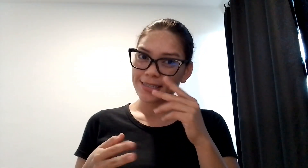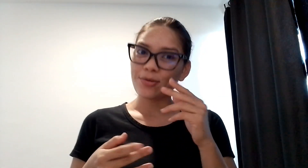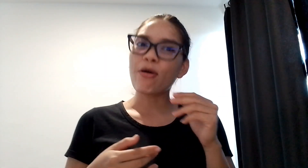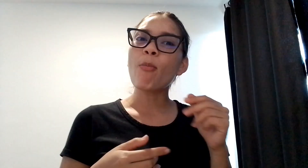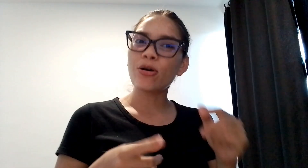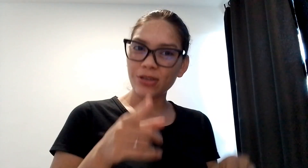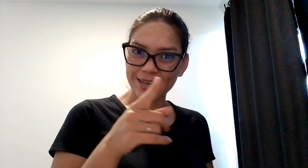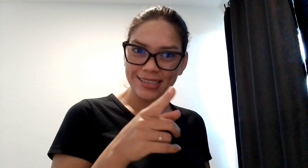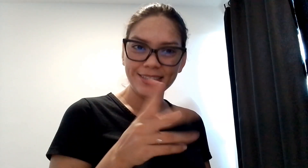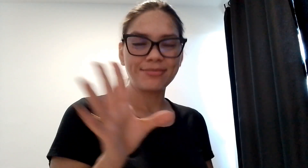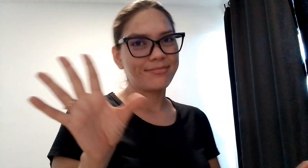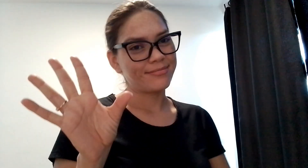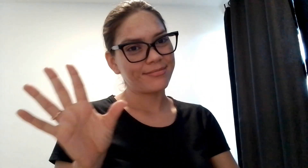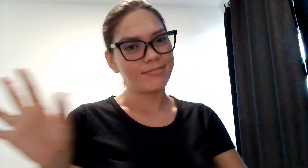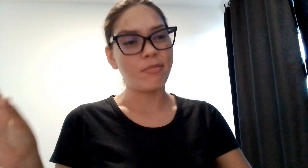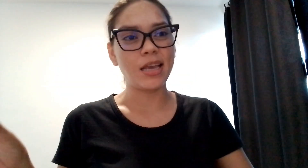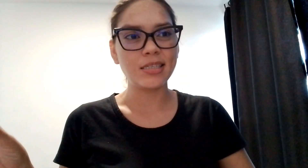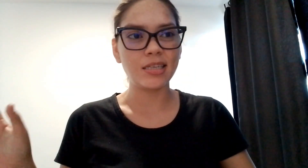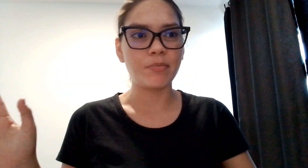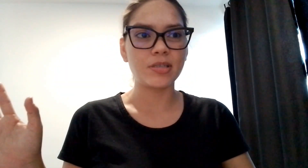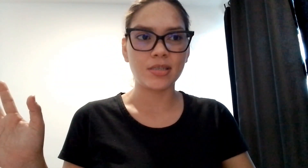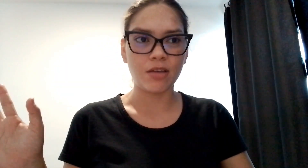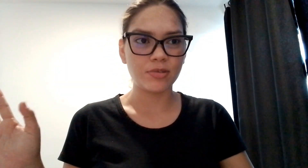aí com o português, né? Bem simples, isso aí você